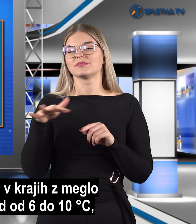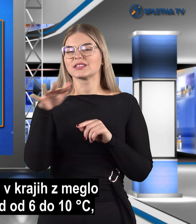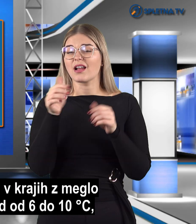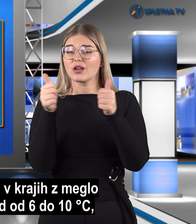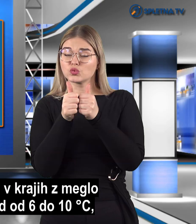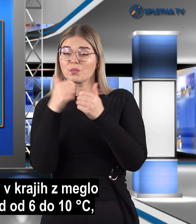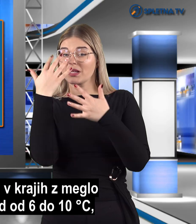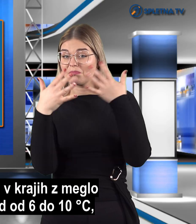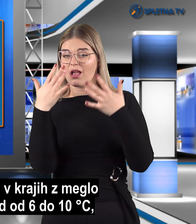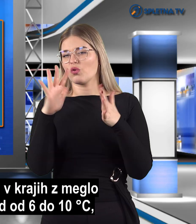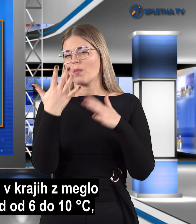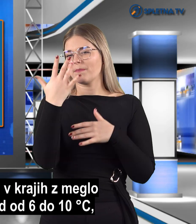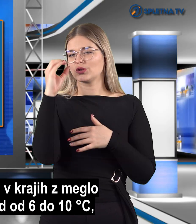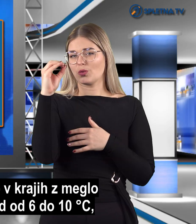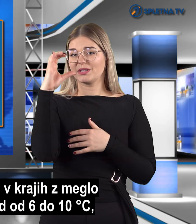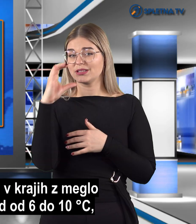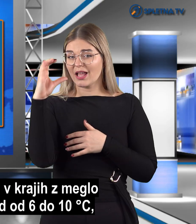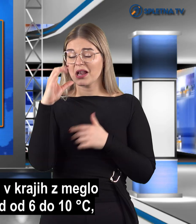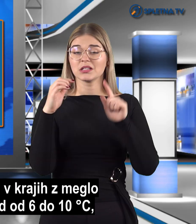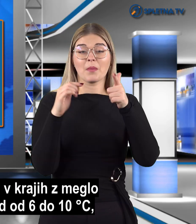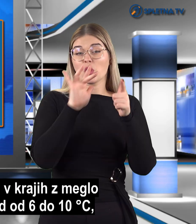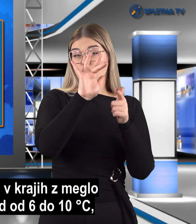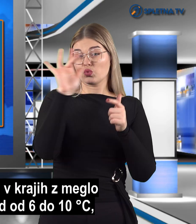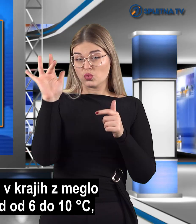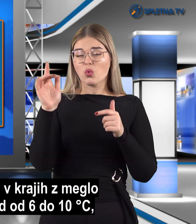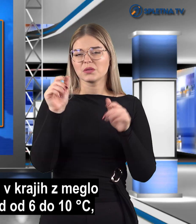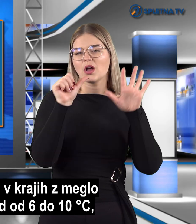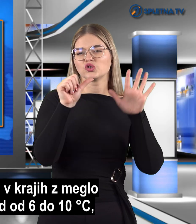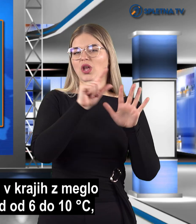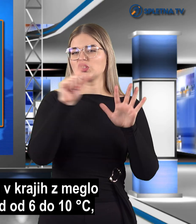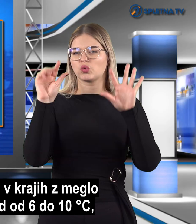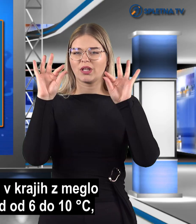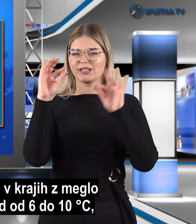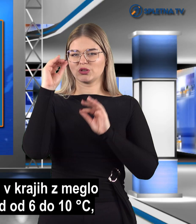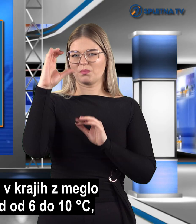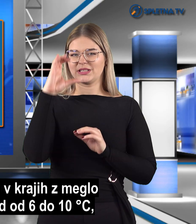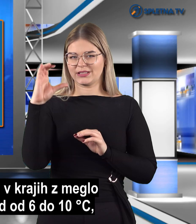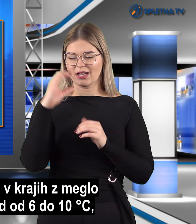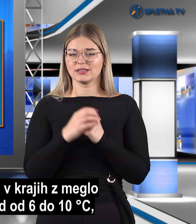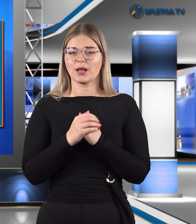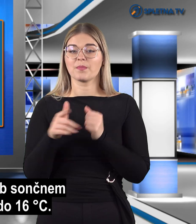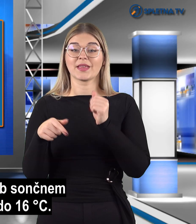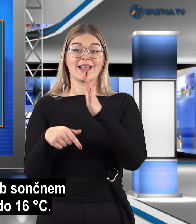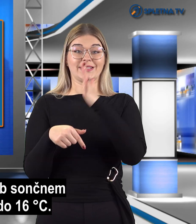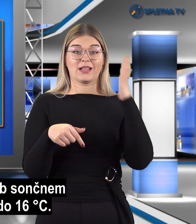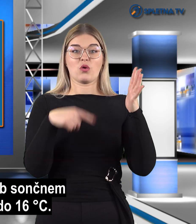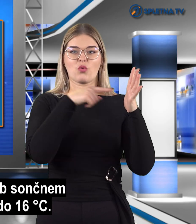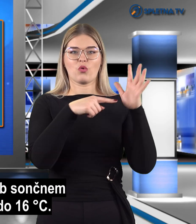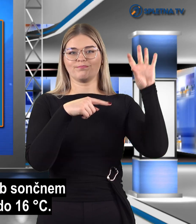stopinj Celzija, drugod od 6 do 10 stopinj Celzija. Na zahodu ob sončnem vremenu do 16 stopinj Celzija.